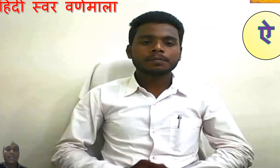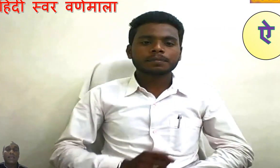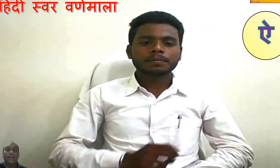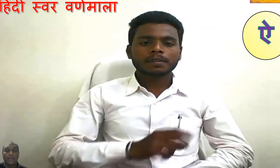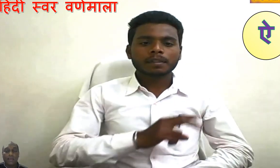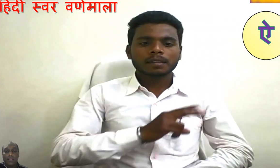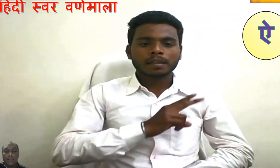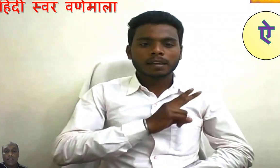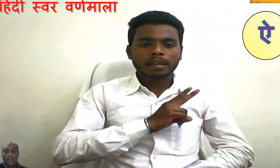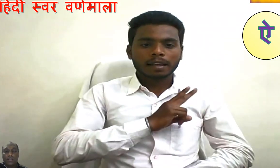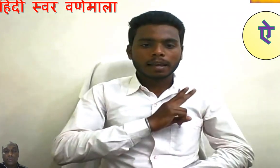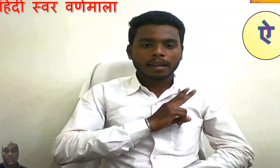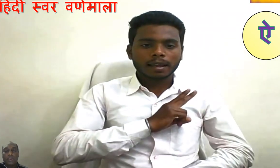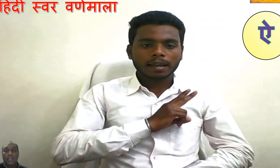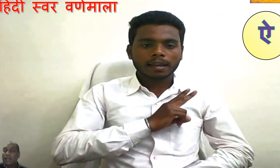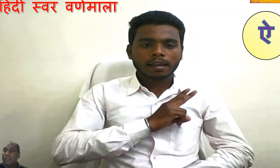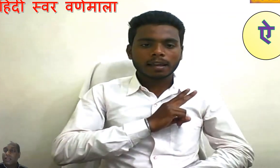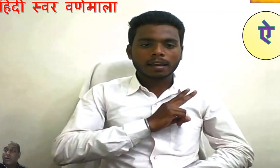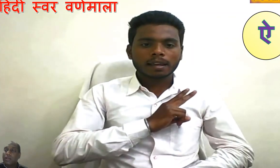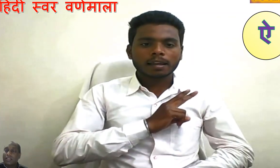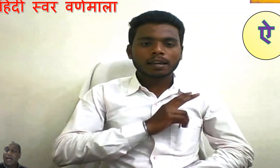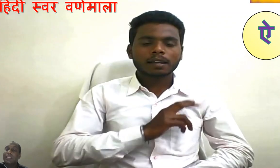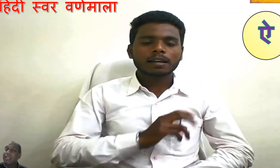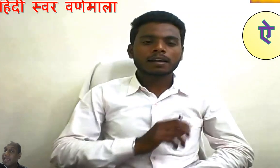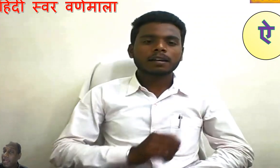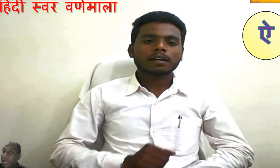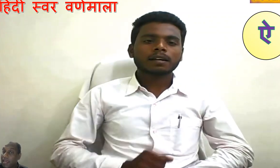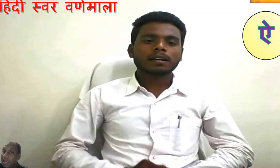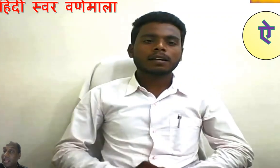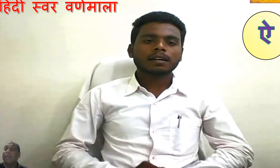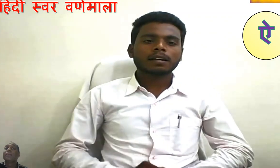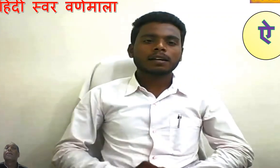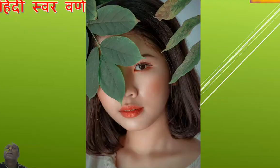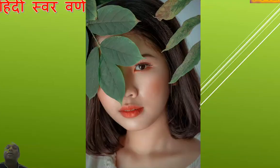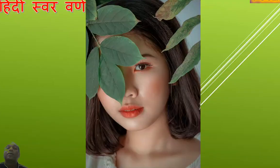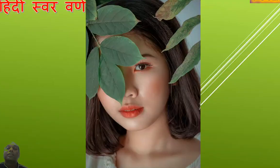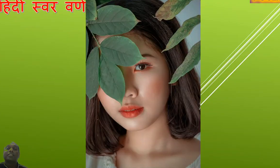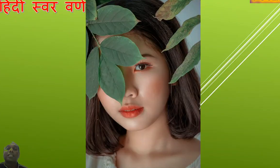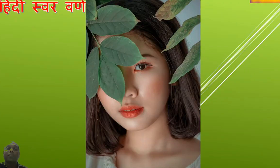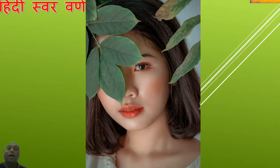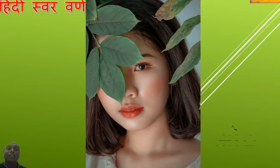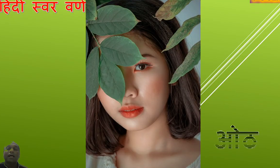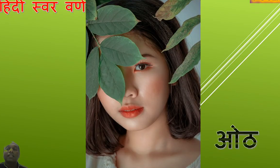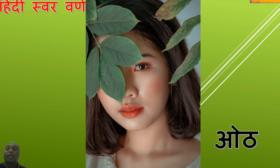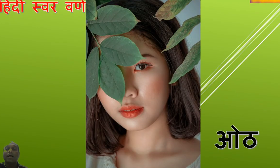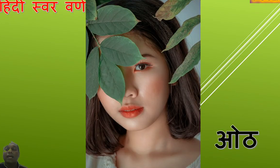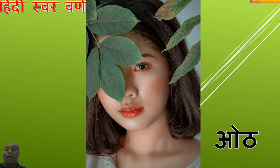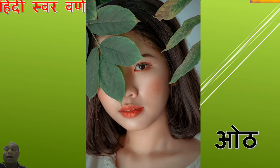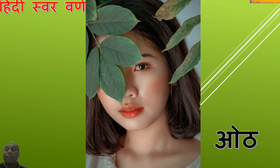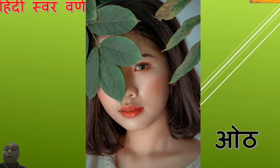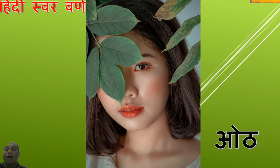हैं दो उंगलियां कंदे की ओर अर्थाट ए इसके बाद आता है आपक